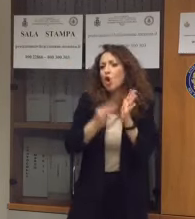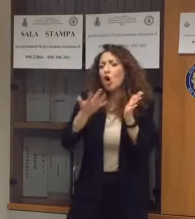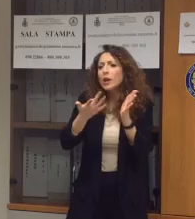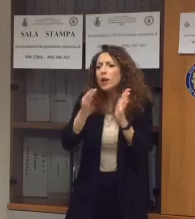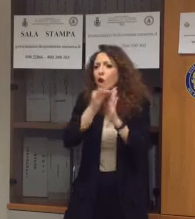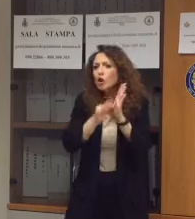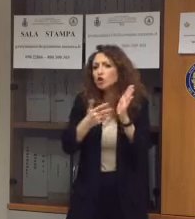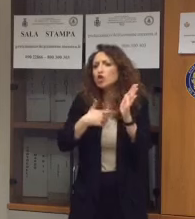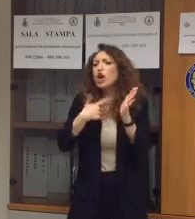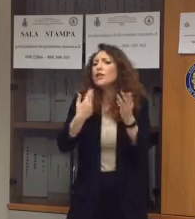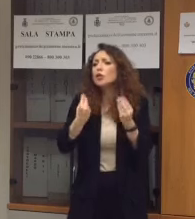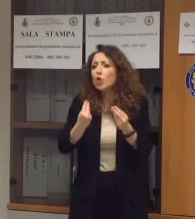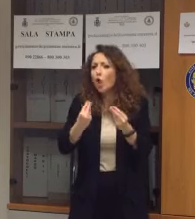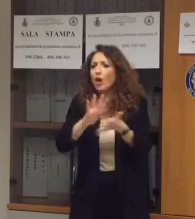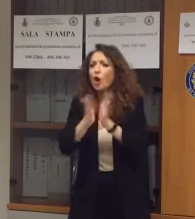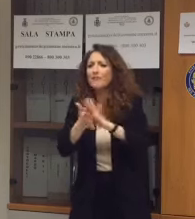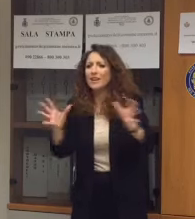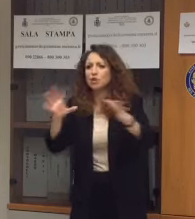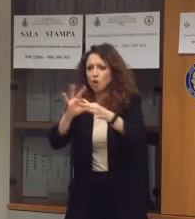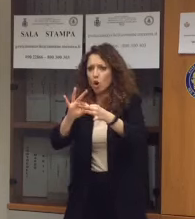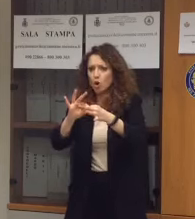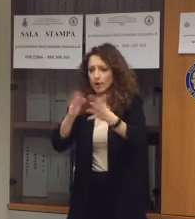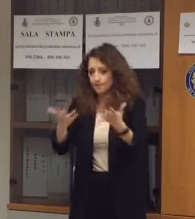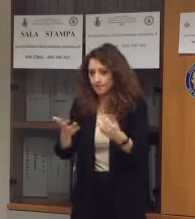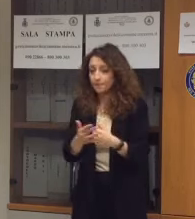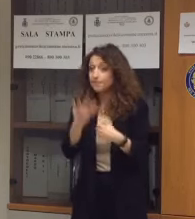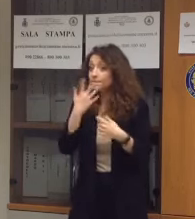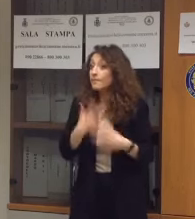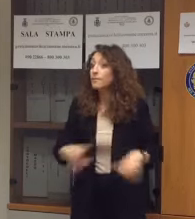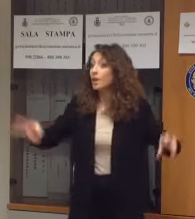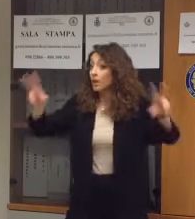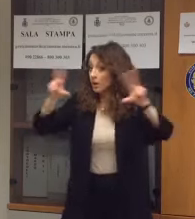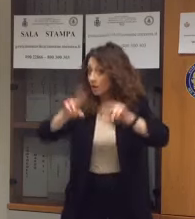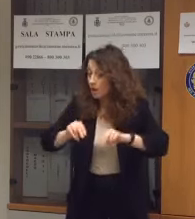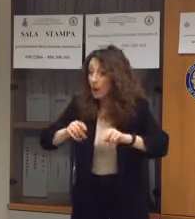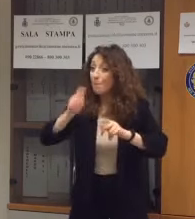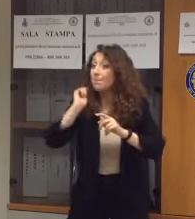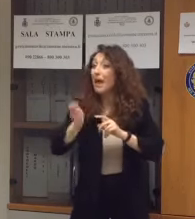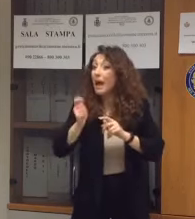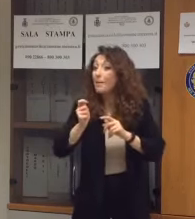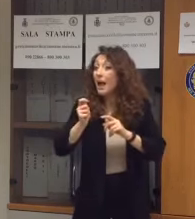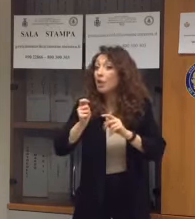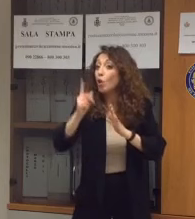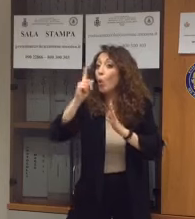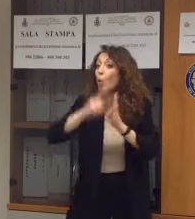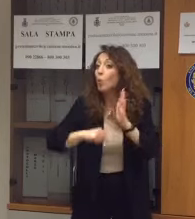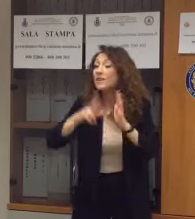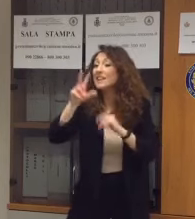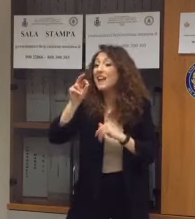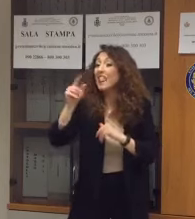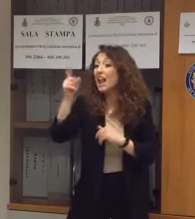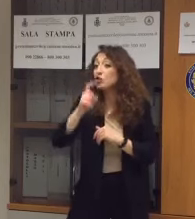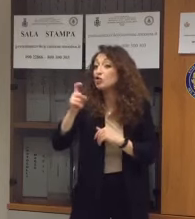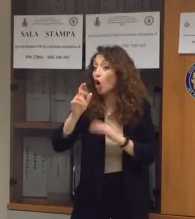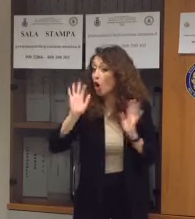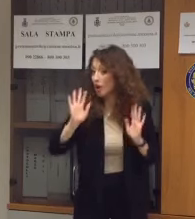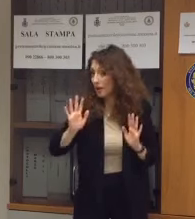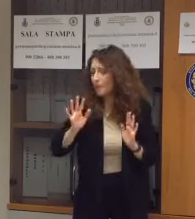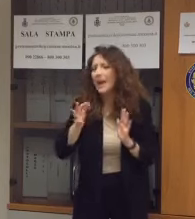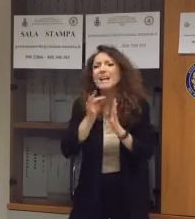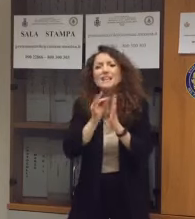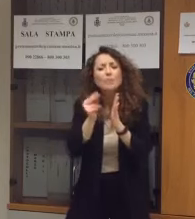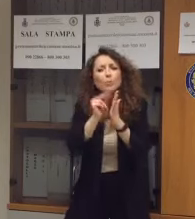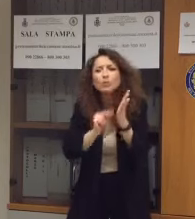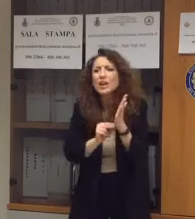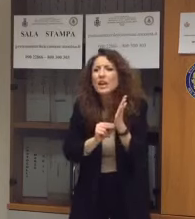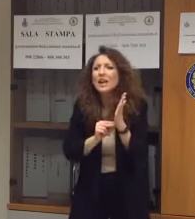convenzione. Come ad esempio, e questo lo voglio sempre ribadire, che il pagamento sarà a 30 giorni. Questo lo diciamo perché questo è quello che è scritto nello schema di